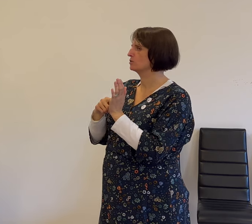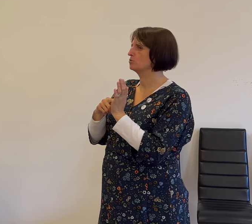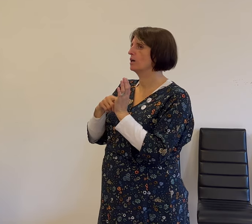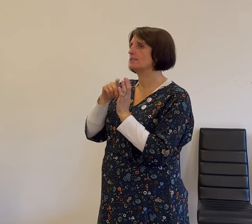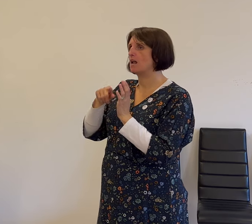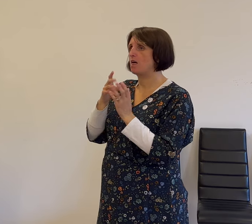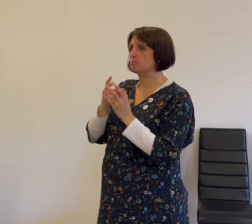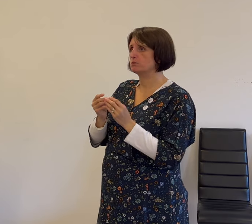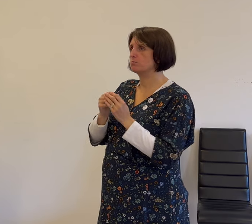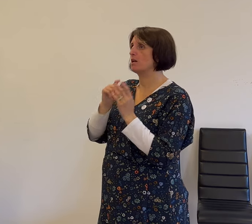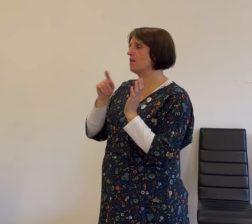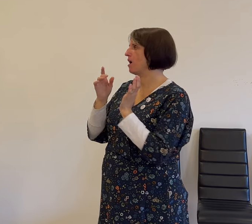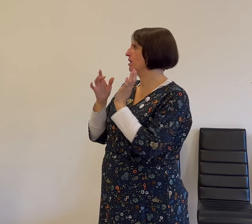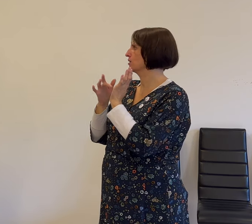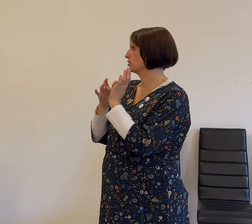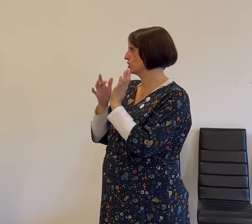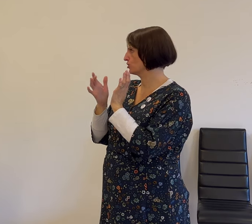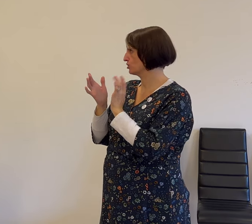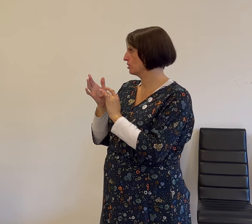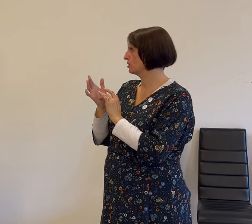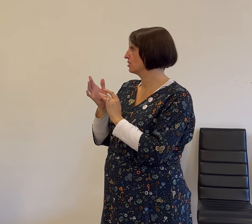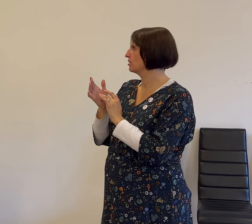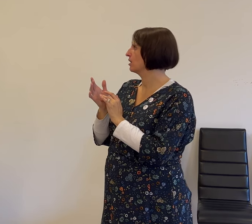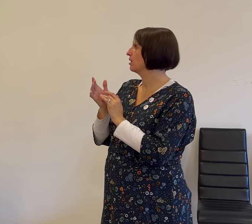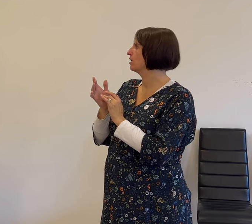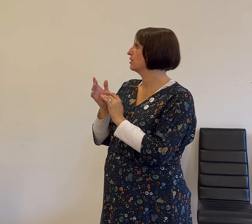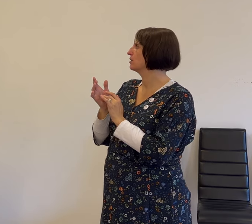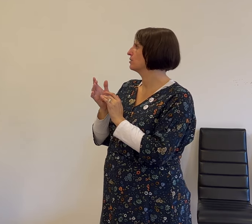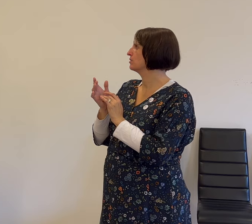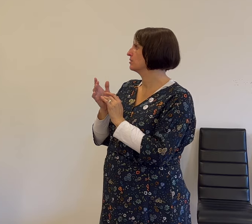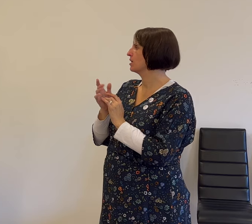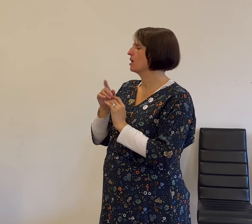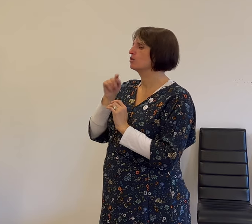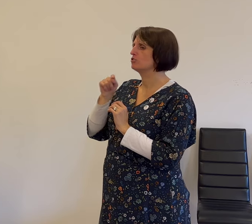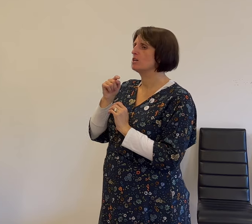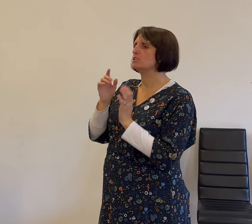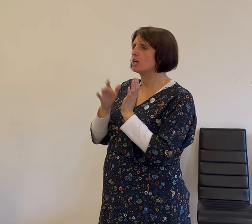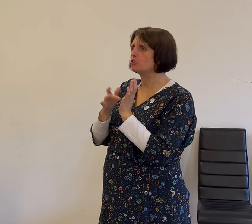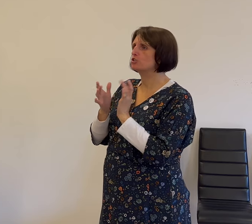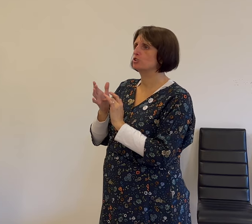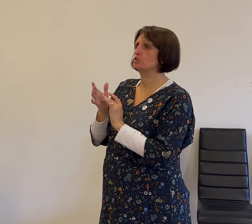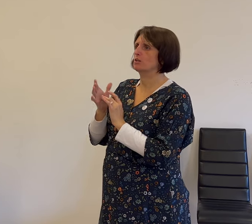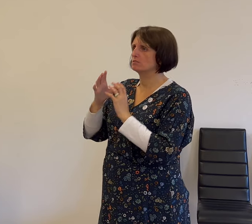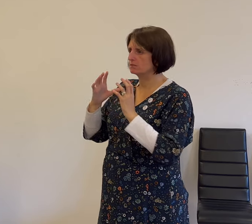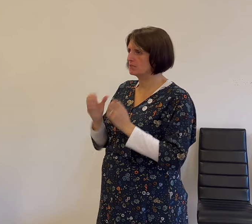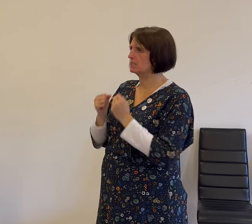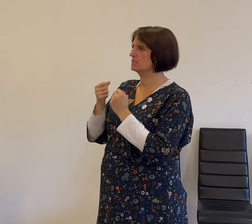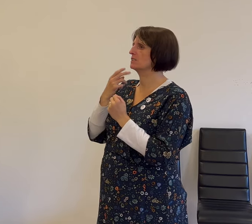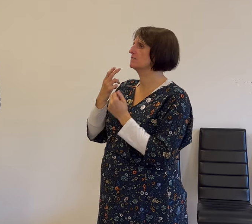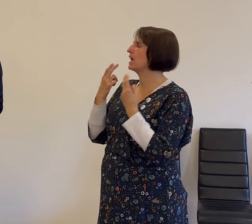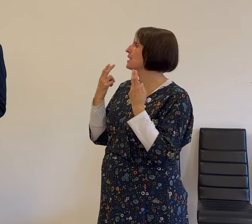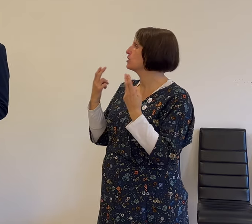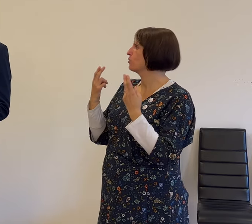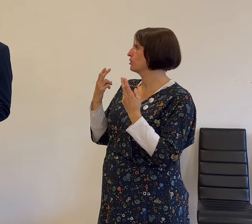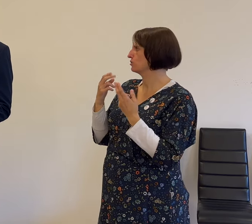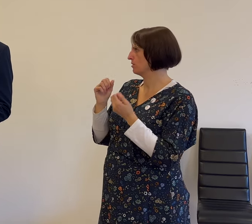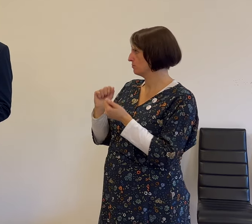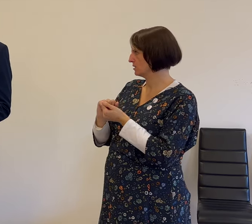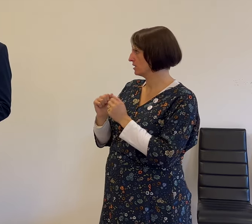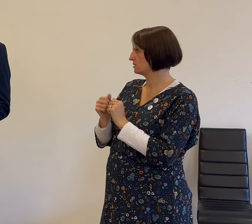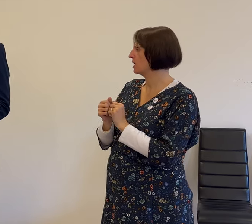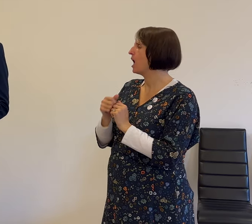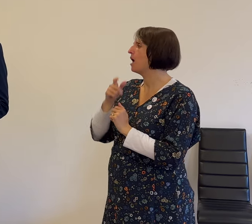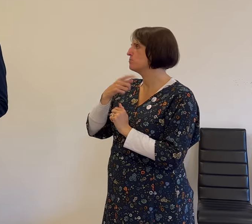Krista, který zvítězí v té nejdůležitější bitvě. A je také povzbuzení